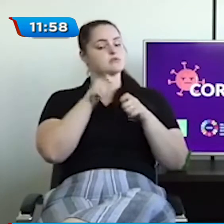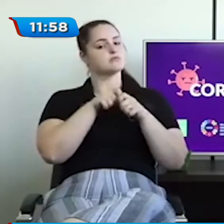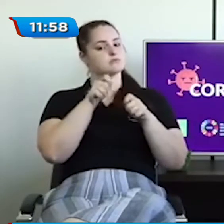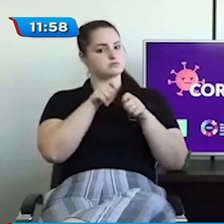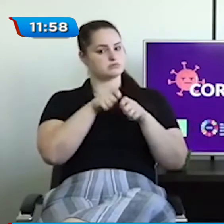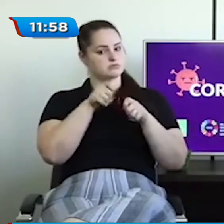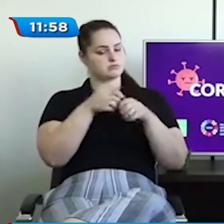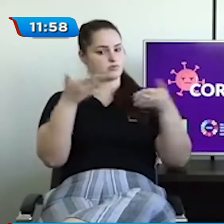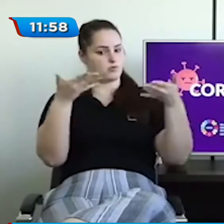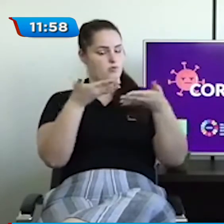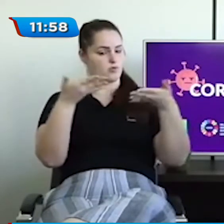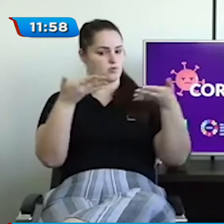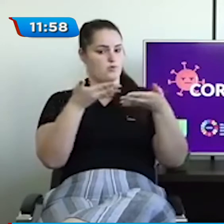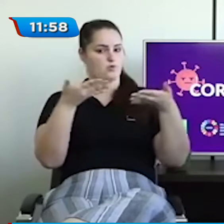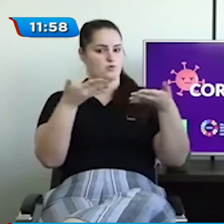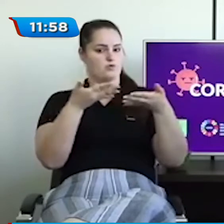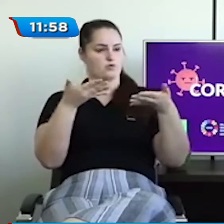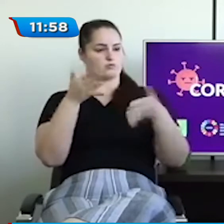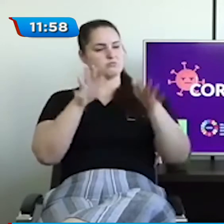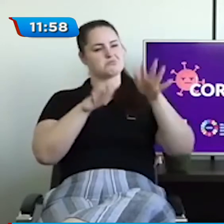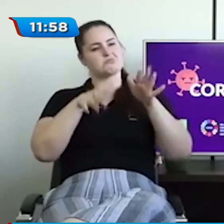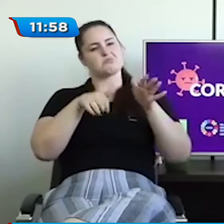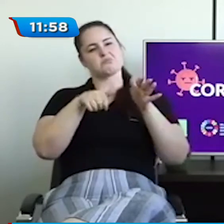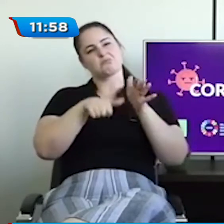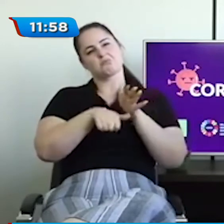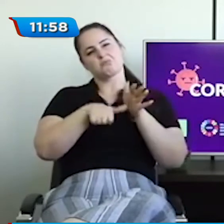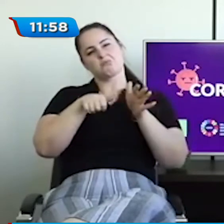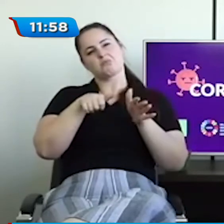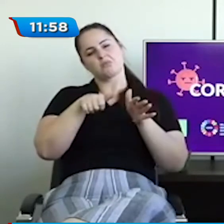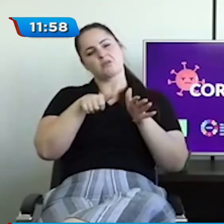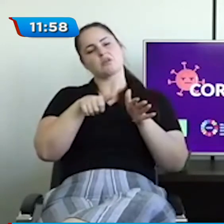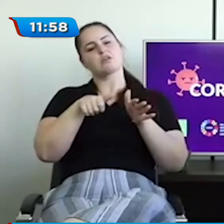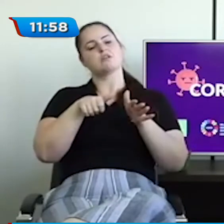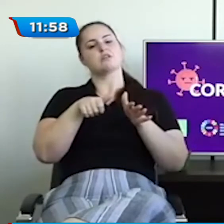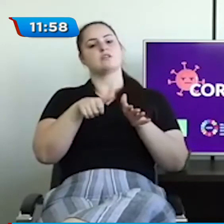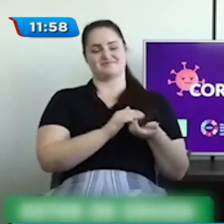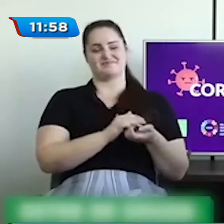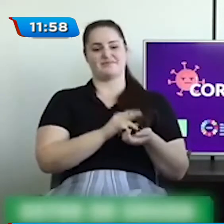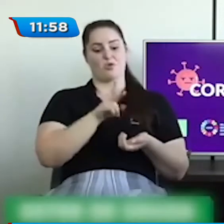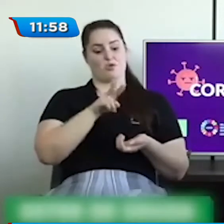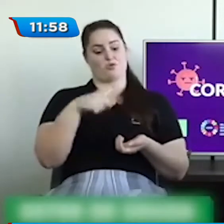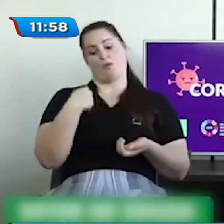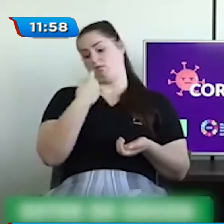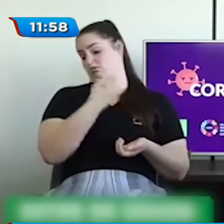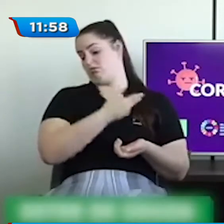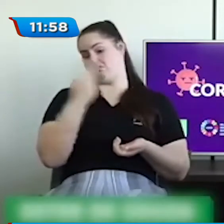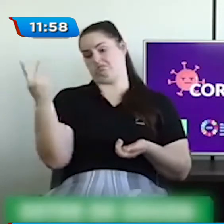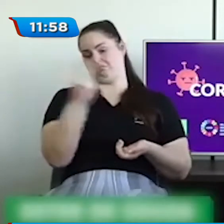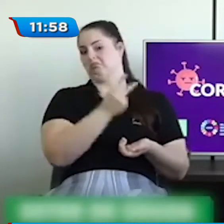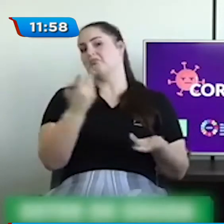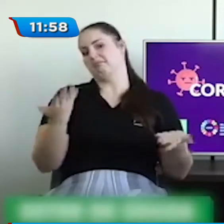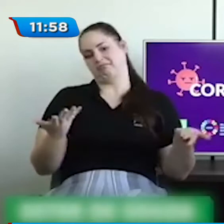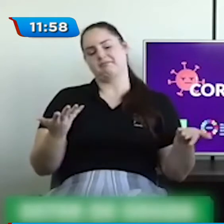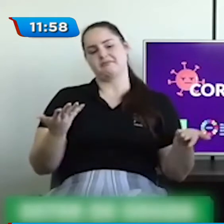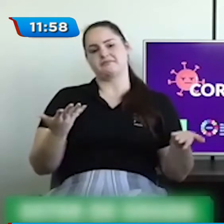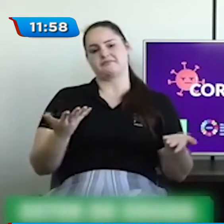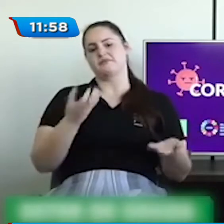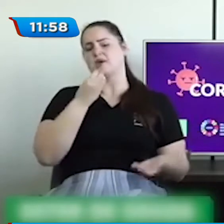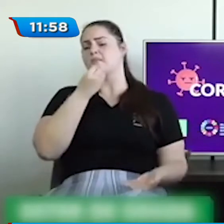e hoje, há coisa de uma hora, tivemos conhecimento do resultado. E esse senhor está bem, tá?